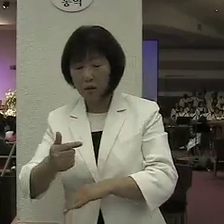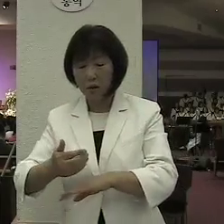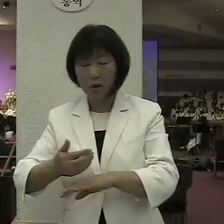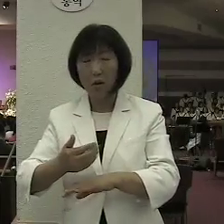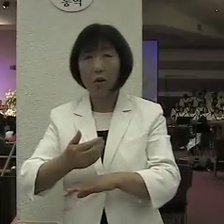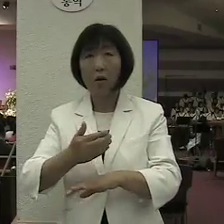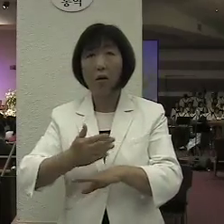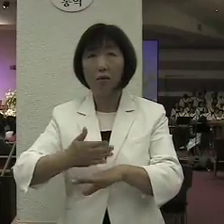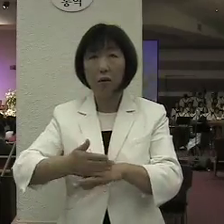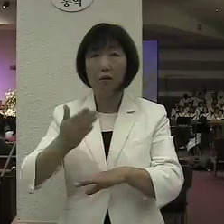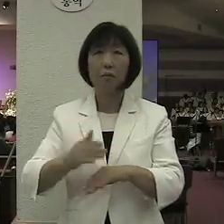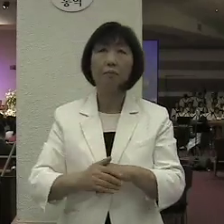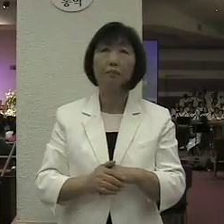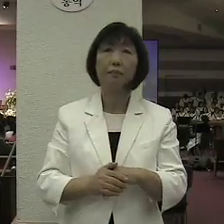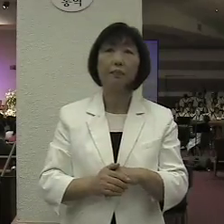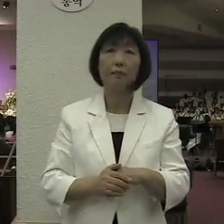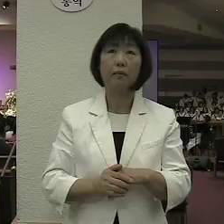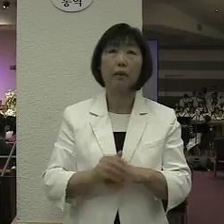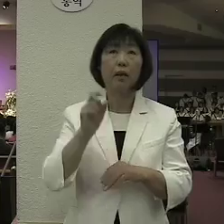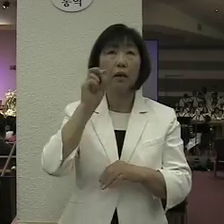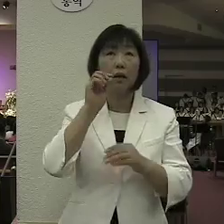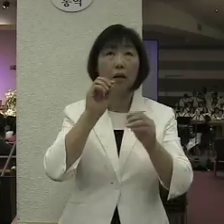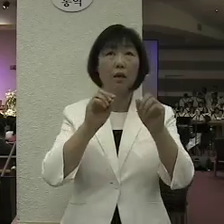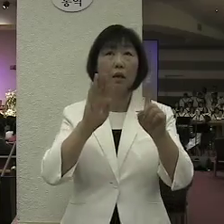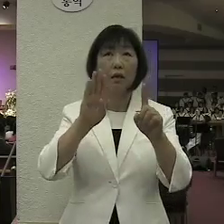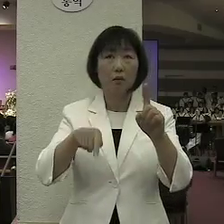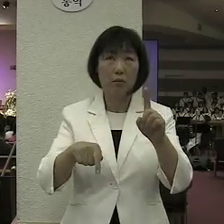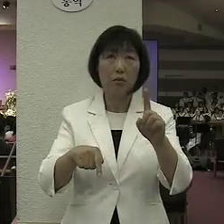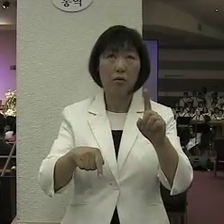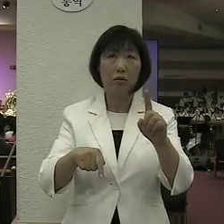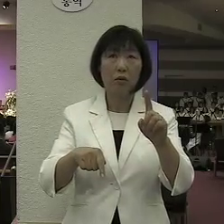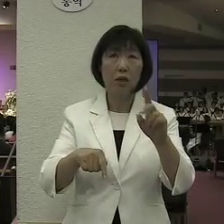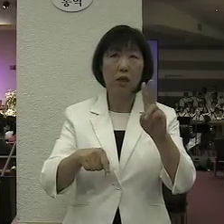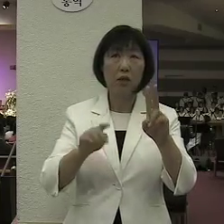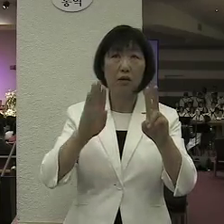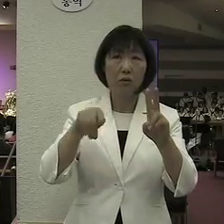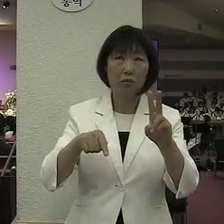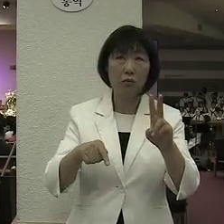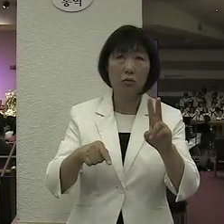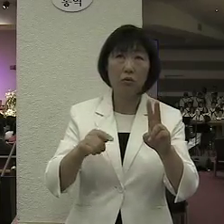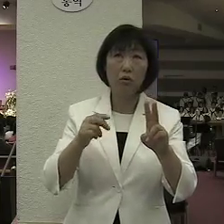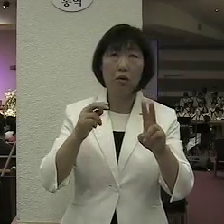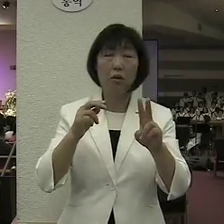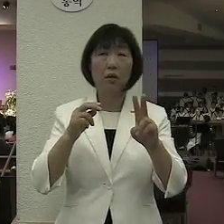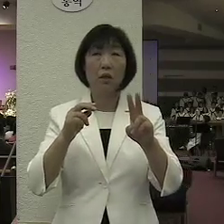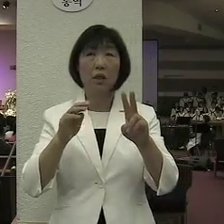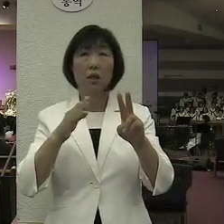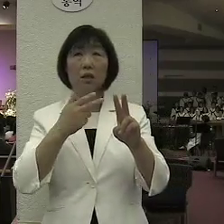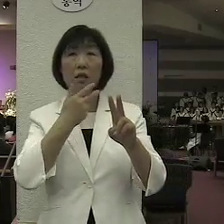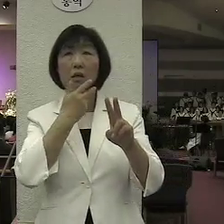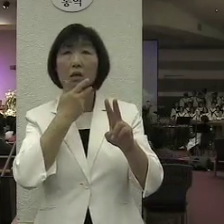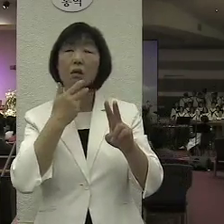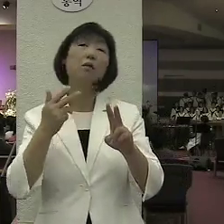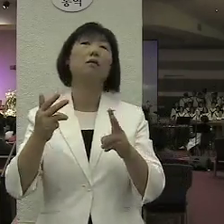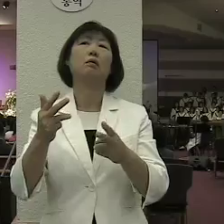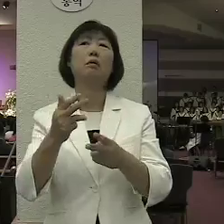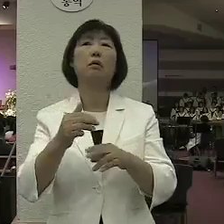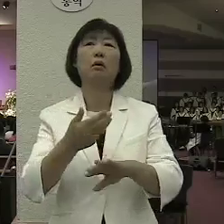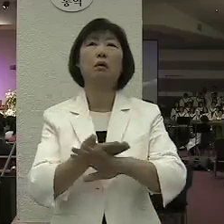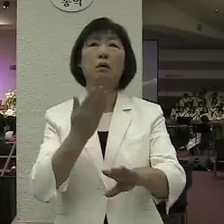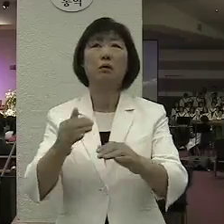어떤 족속 막론하고 반드시 들어야 되는 하나님의 복음인 줄로 믿습니다. 모든 족속들이 들어야